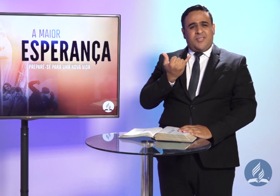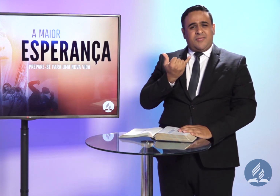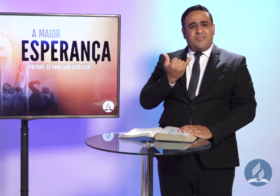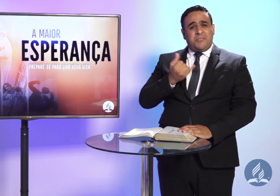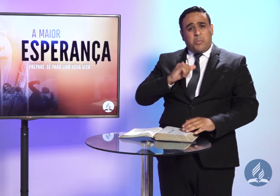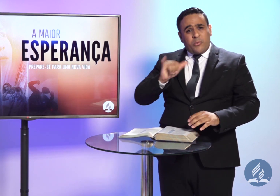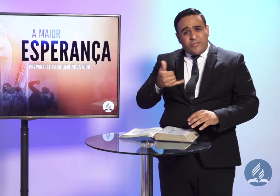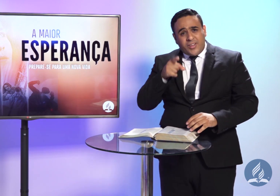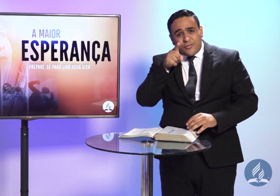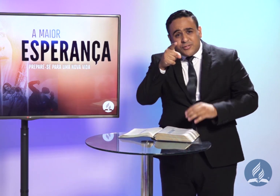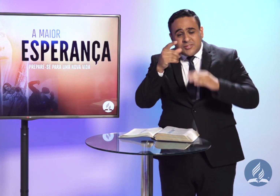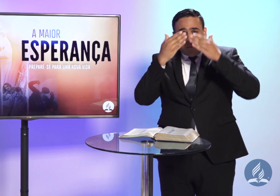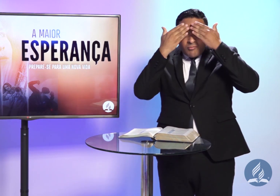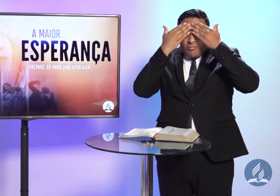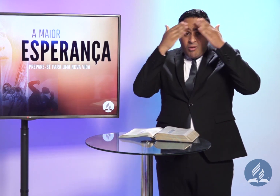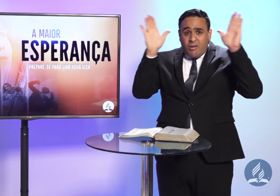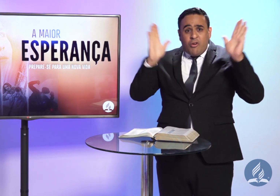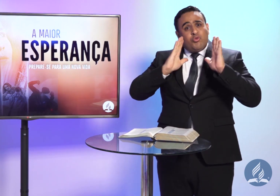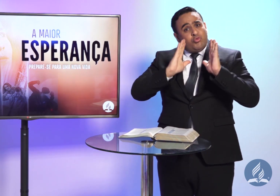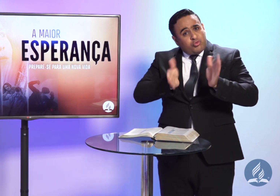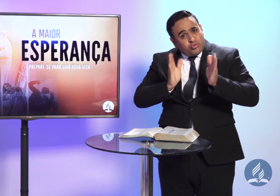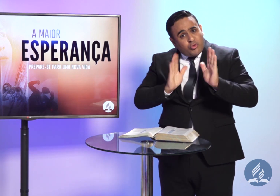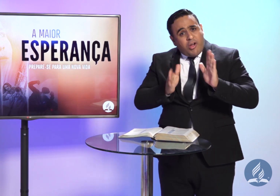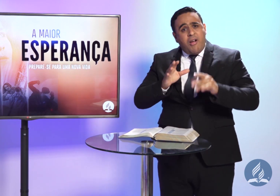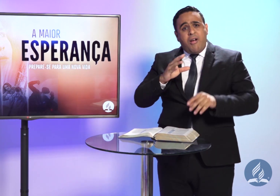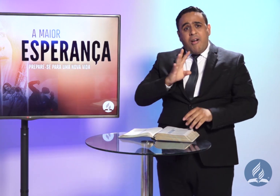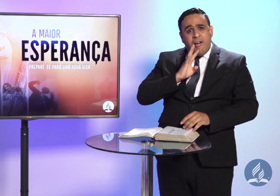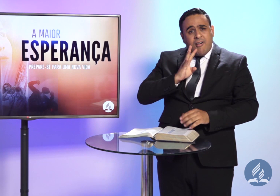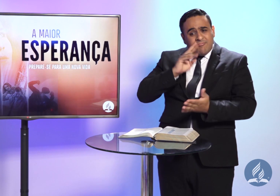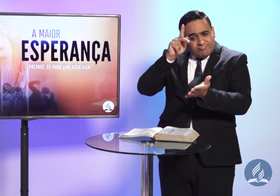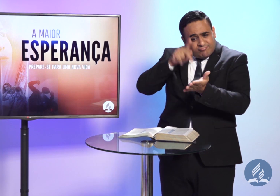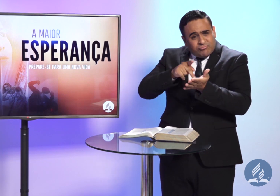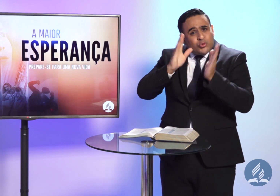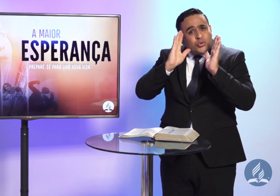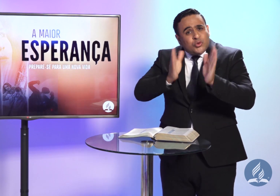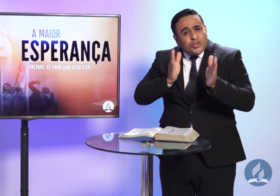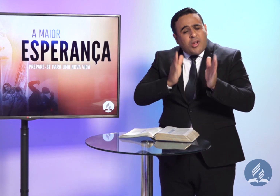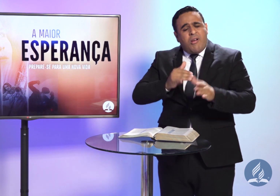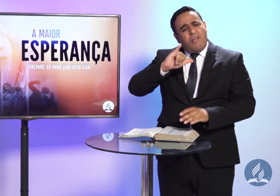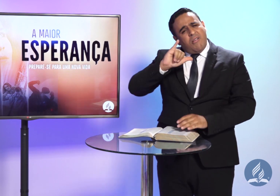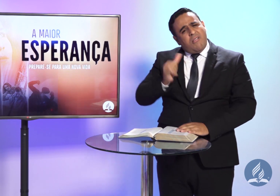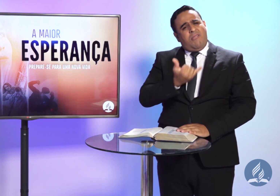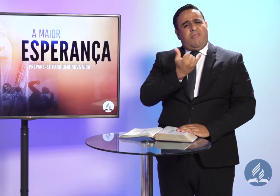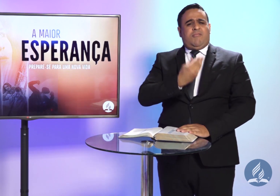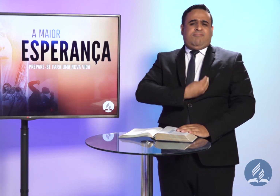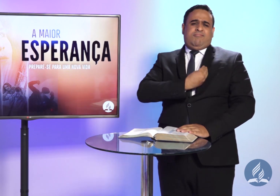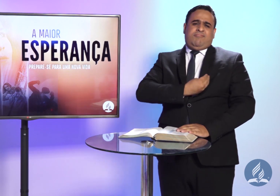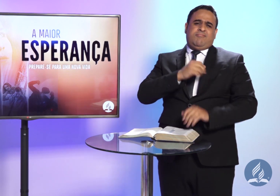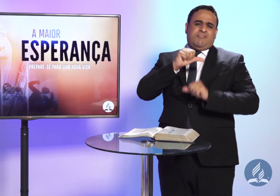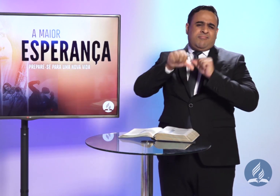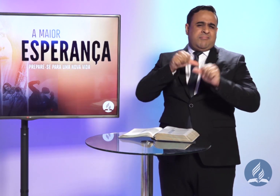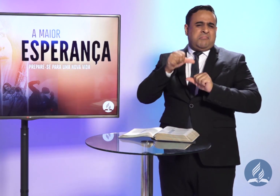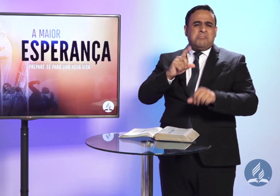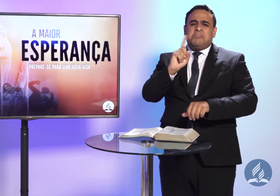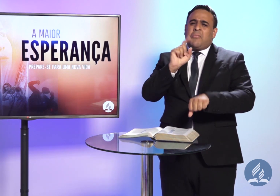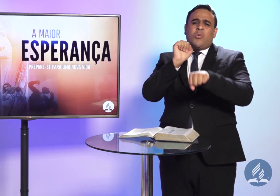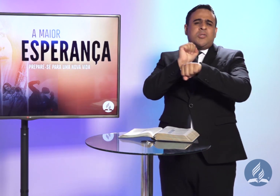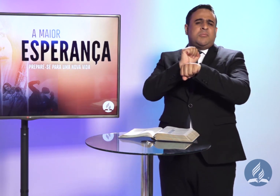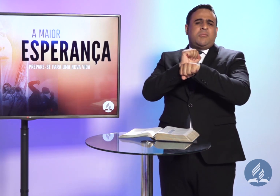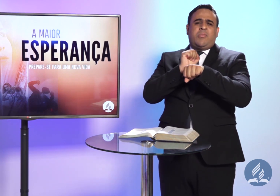essa oportunidade para ter uma vida transformada. Aproveite essa oportunidade para ter a sua mente aberta. Aproveite essa oportunidade